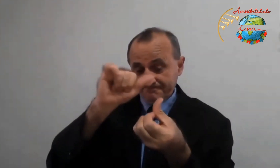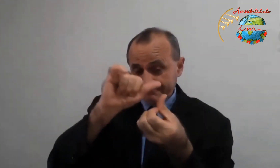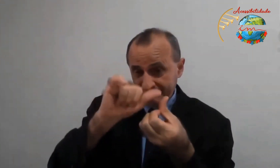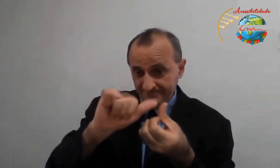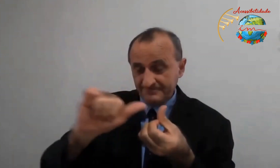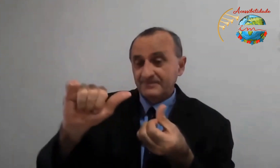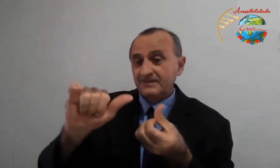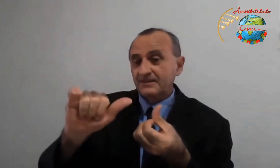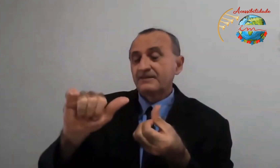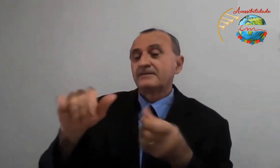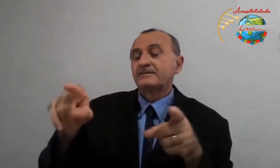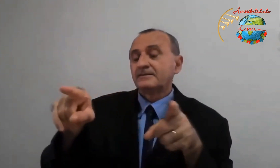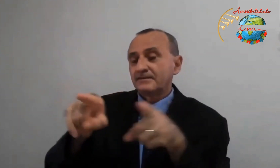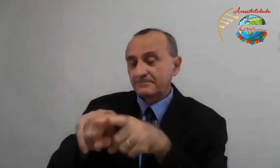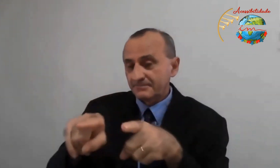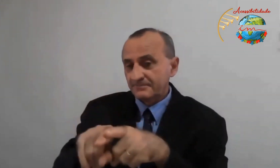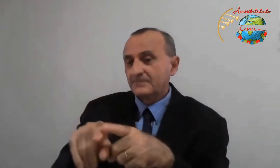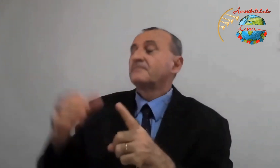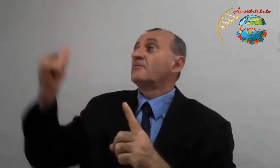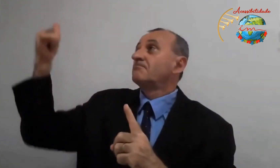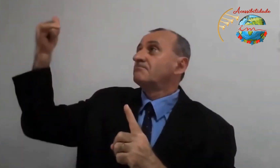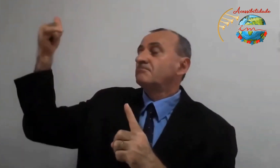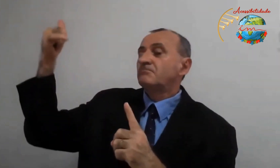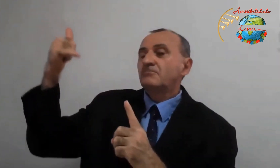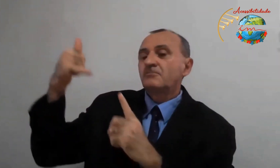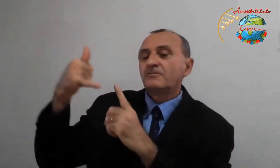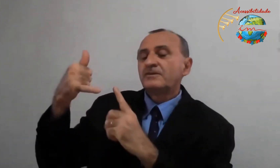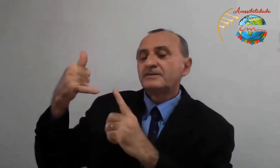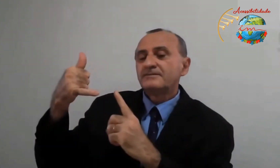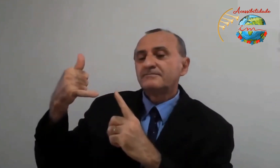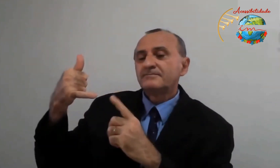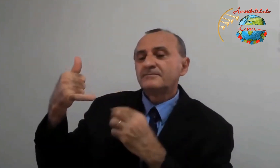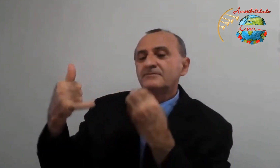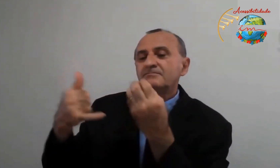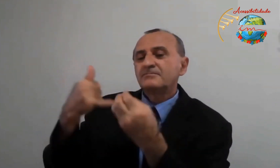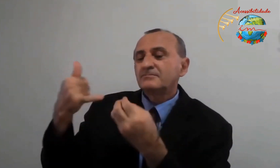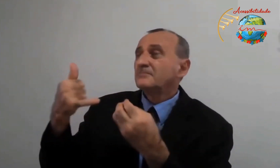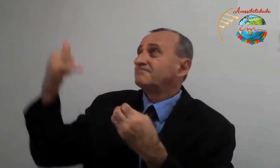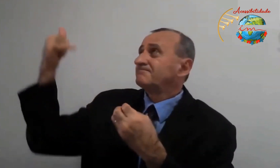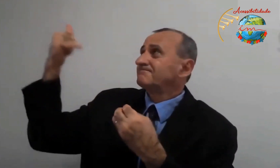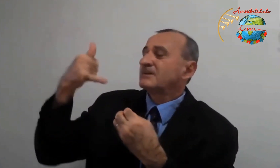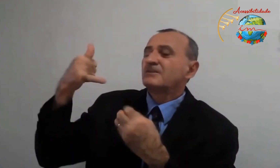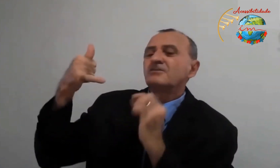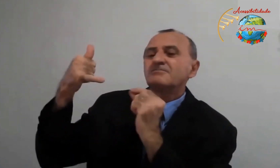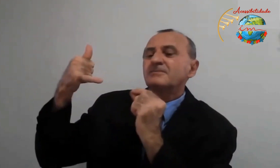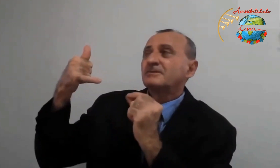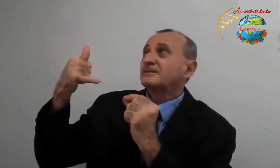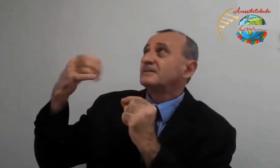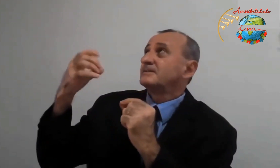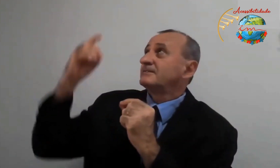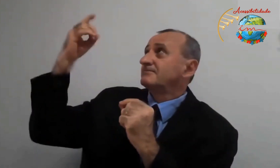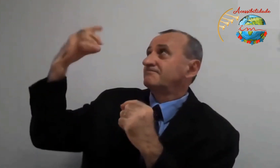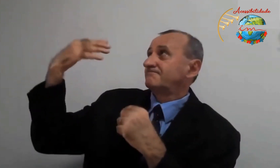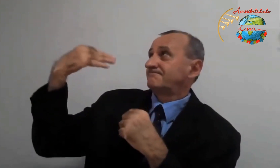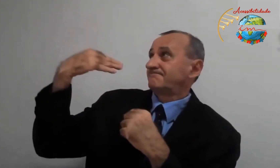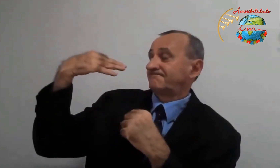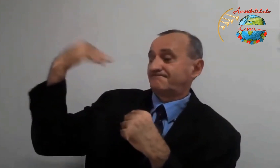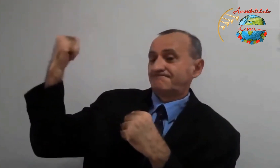Lembra o sexto dom também, dom de profecia. A profecia vem de Deus, Deus que